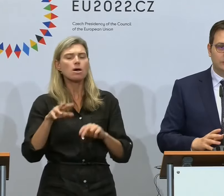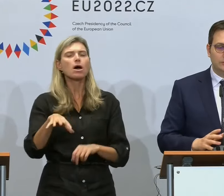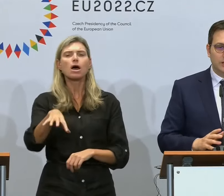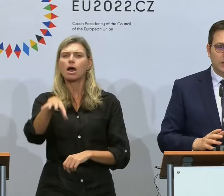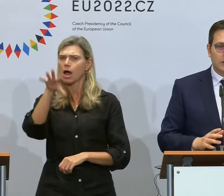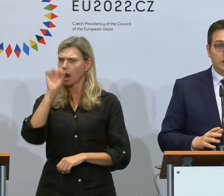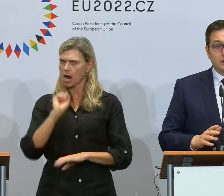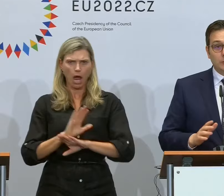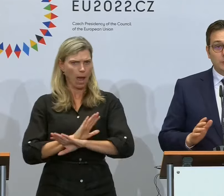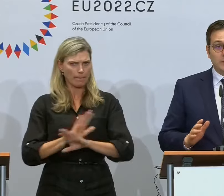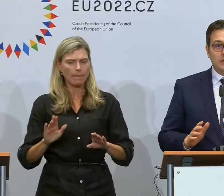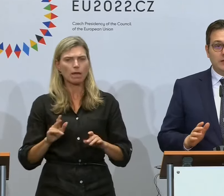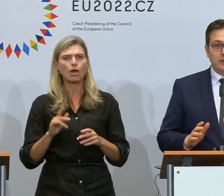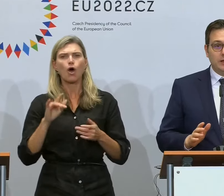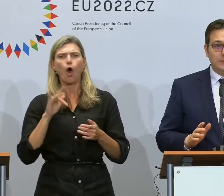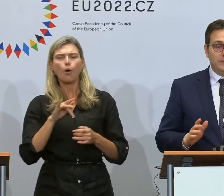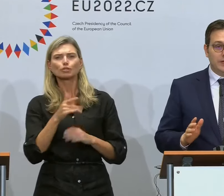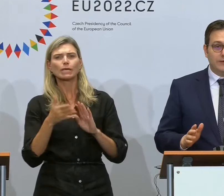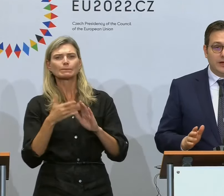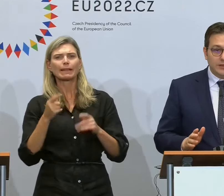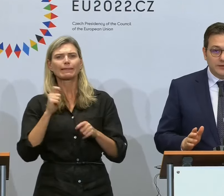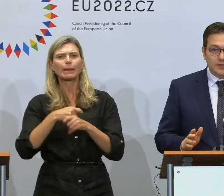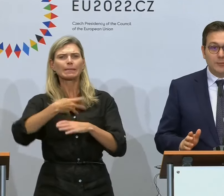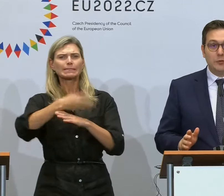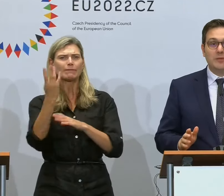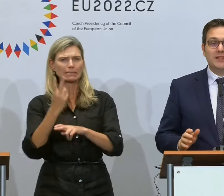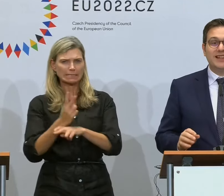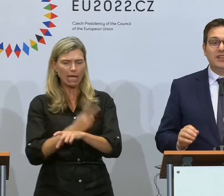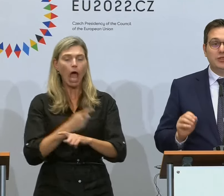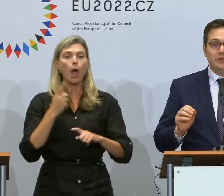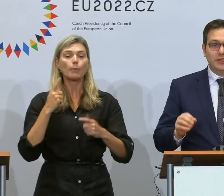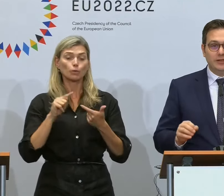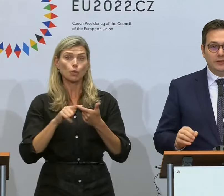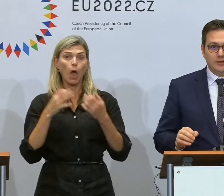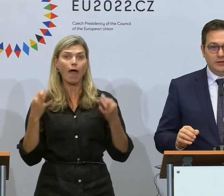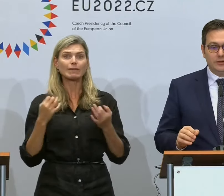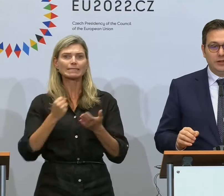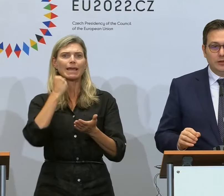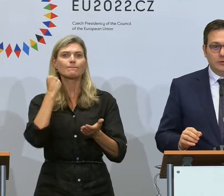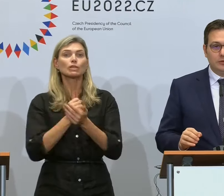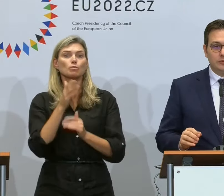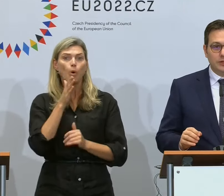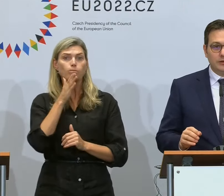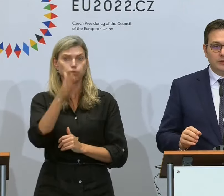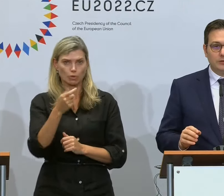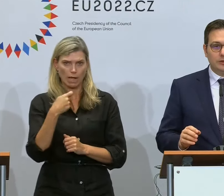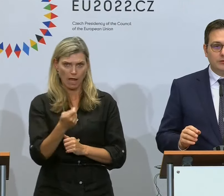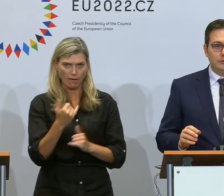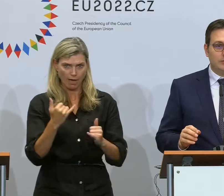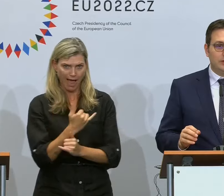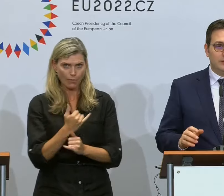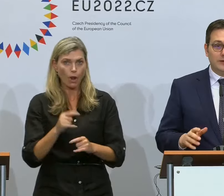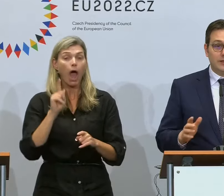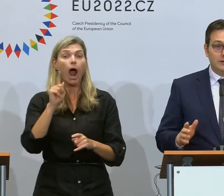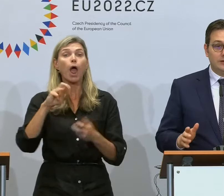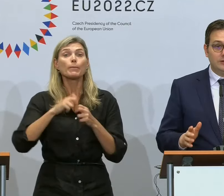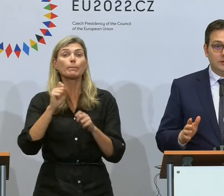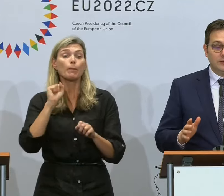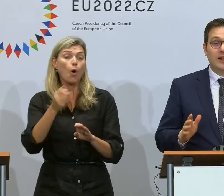severských států. Problematika vydávání a problematika již vydaných víz, protože existuje